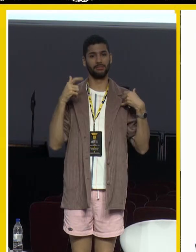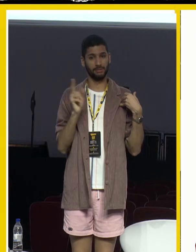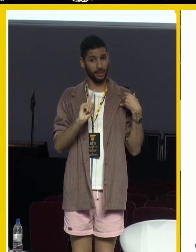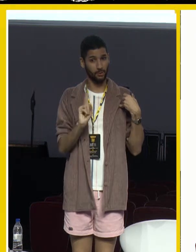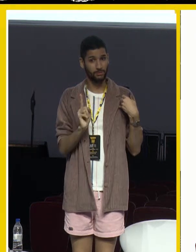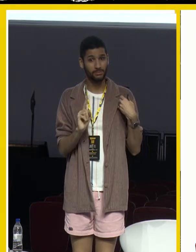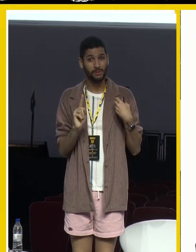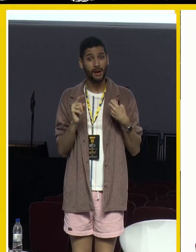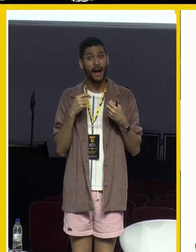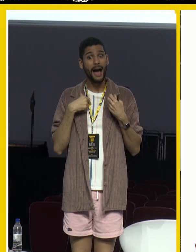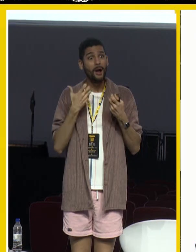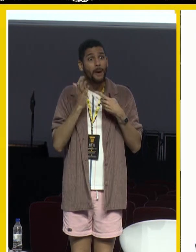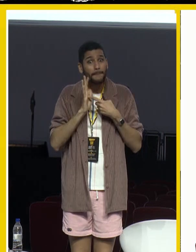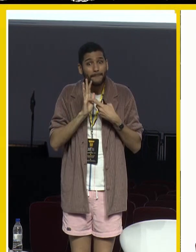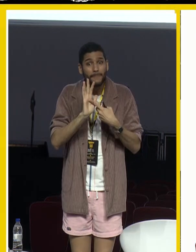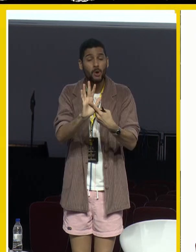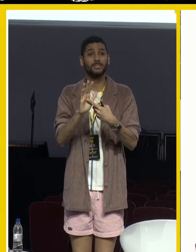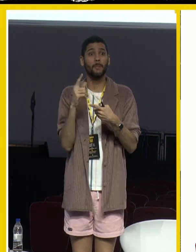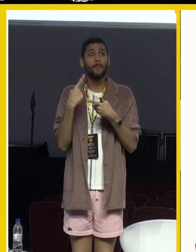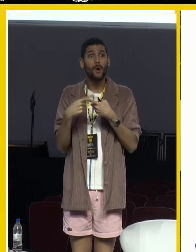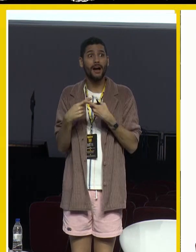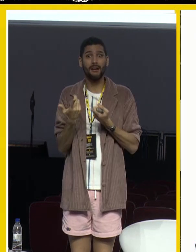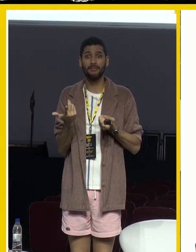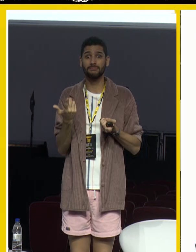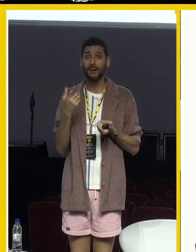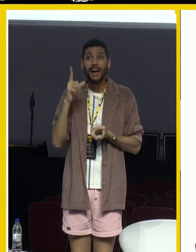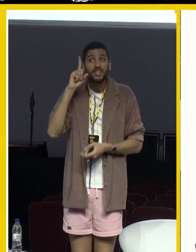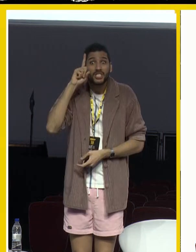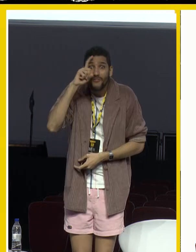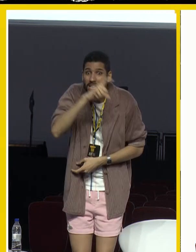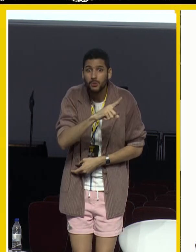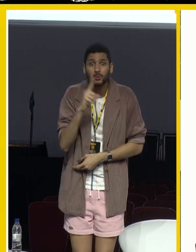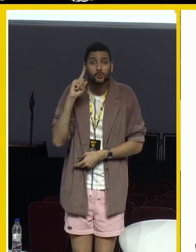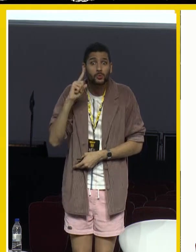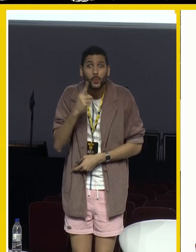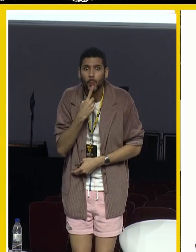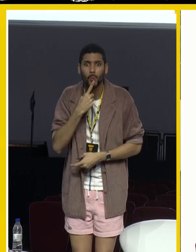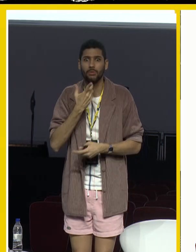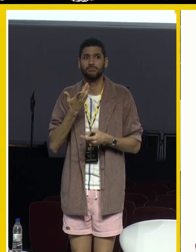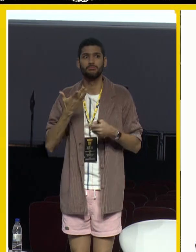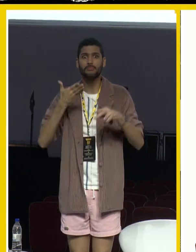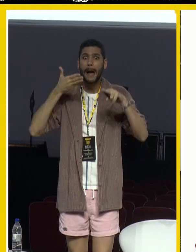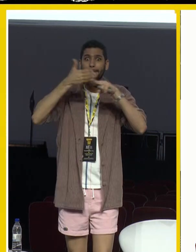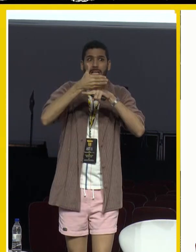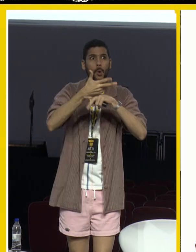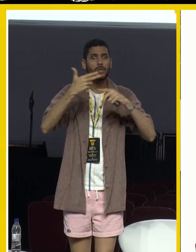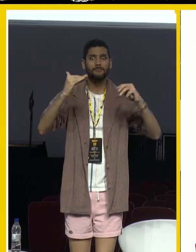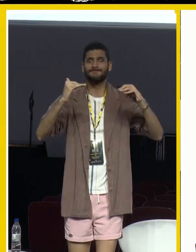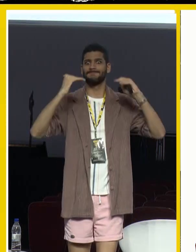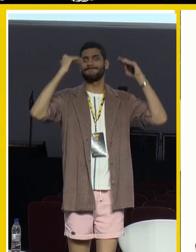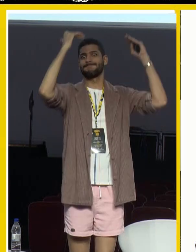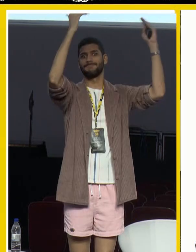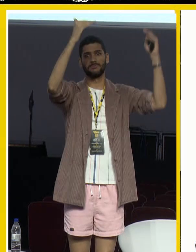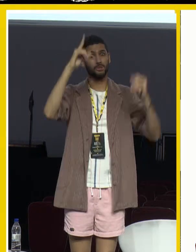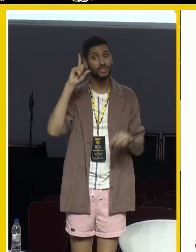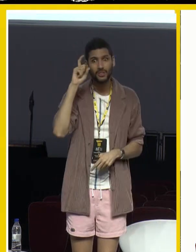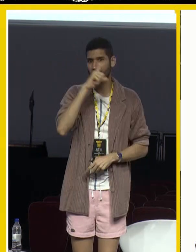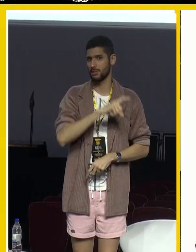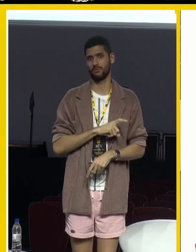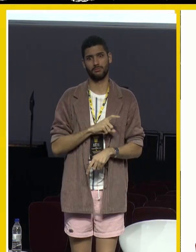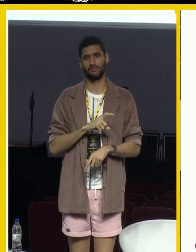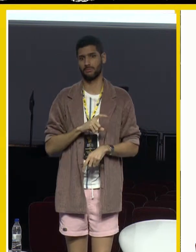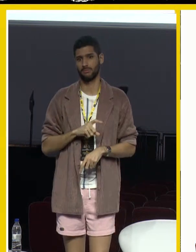então eu nunca assim eu era de maneira muito ainda a embrionária explicando fazendo o meu conteúdo